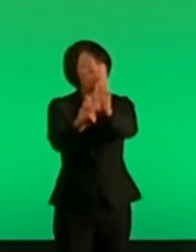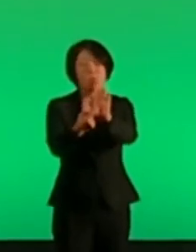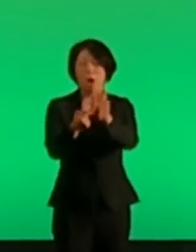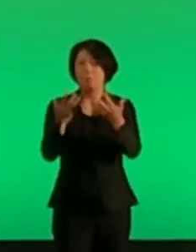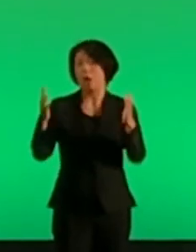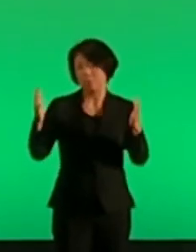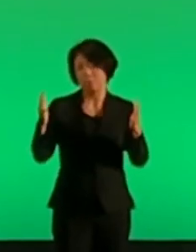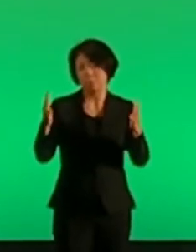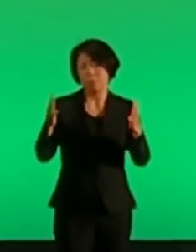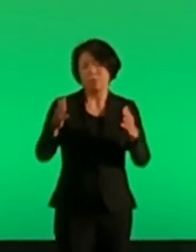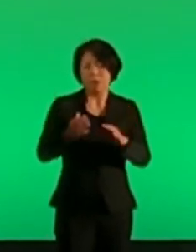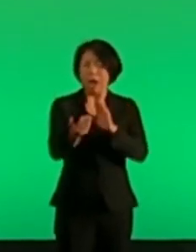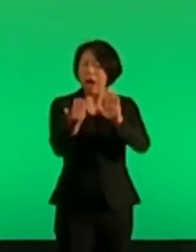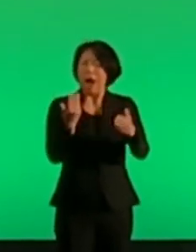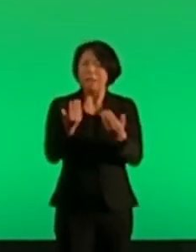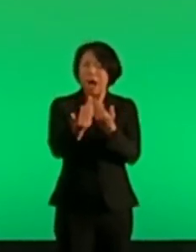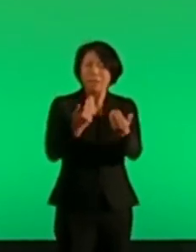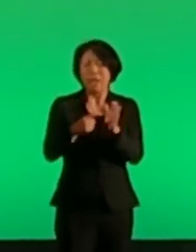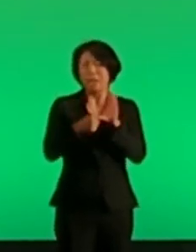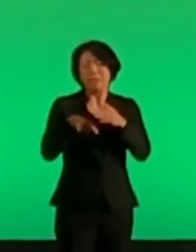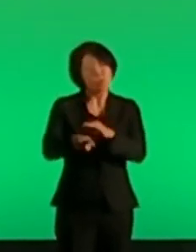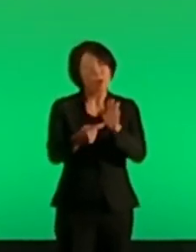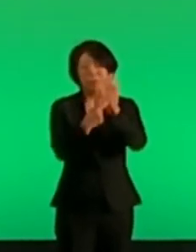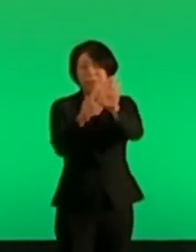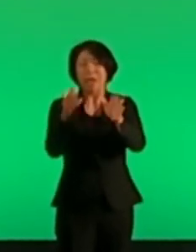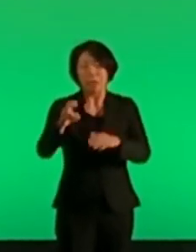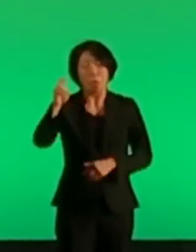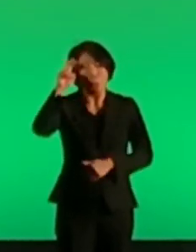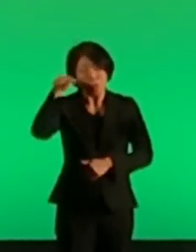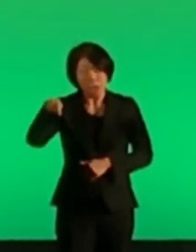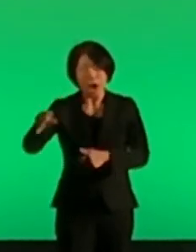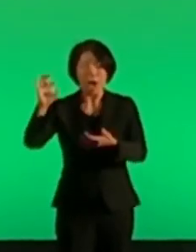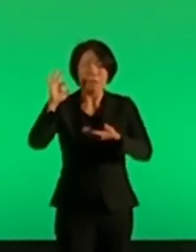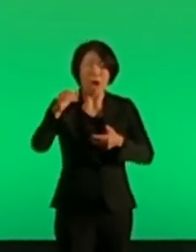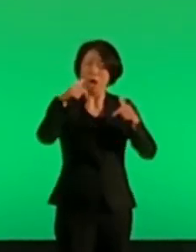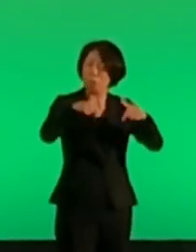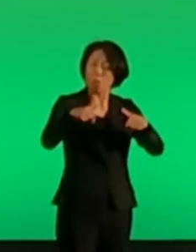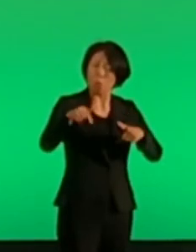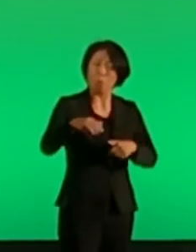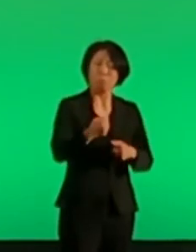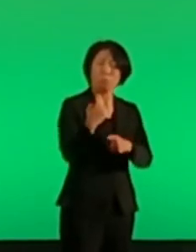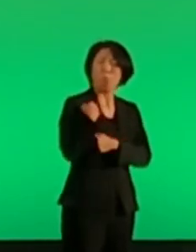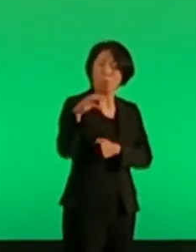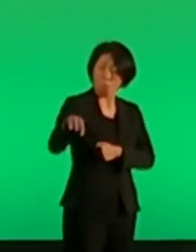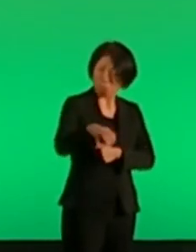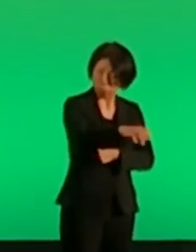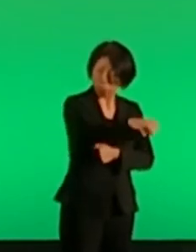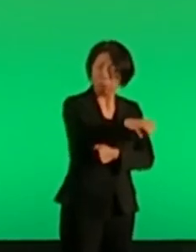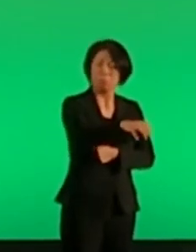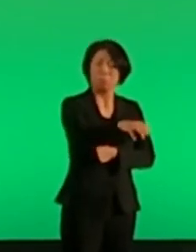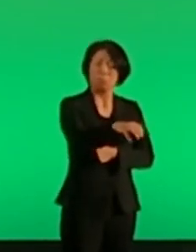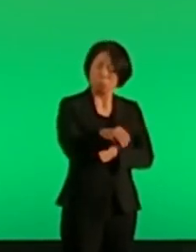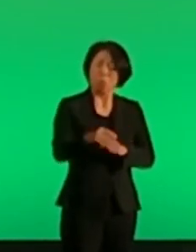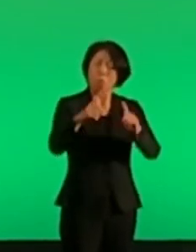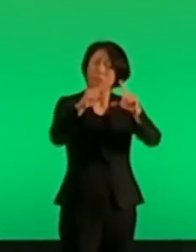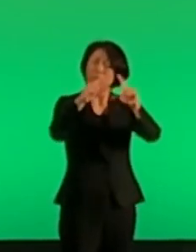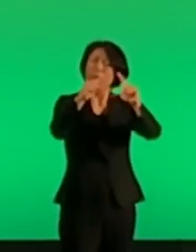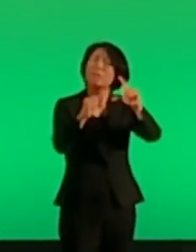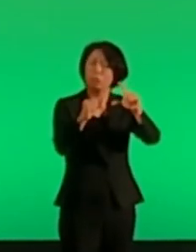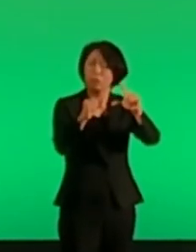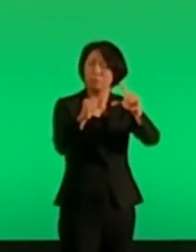ません。出てきませんけれども大阪にしても奈良にしても京都にしても兵庫にしても悪いんです。